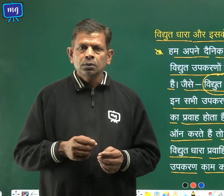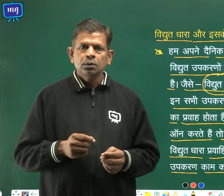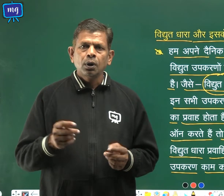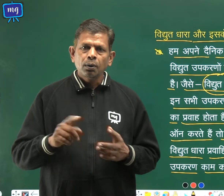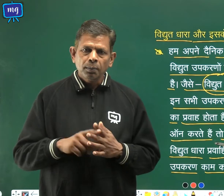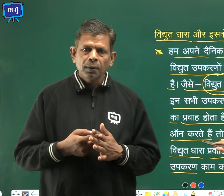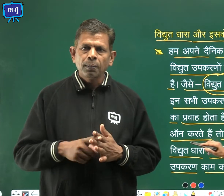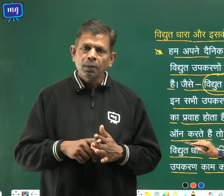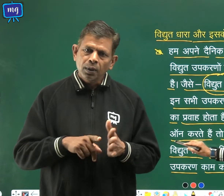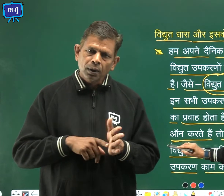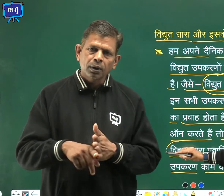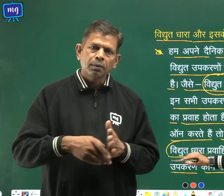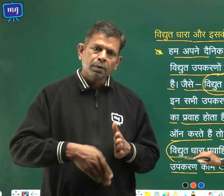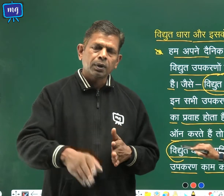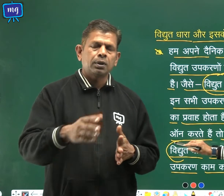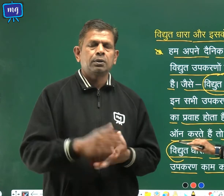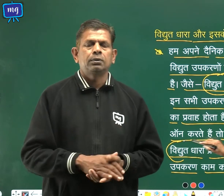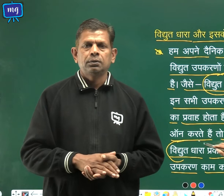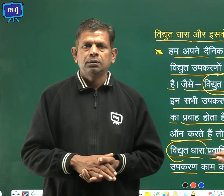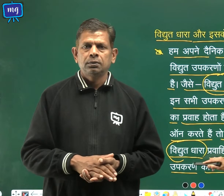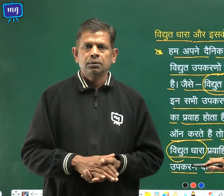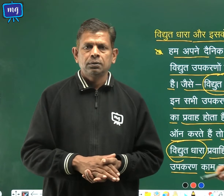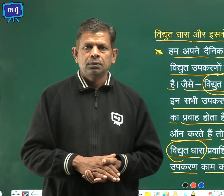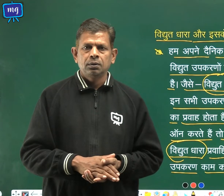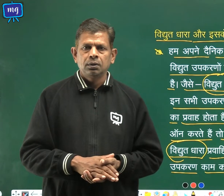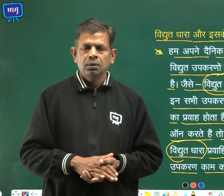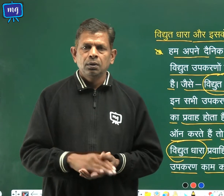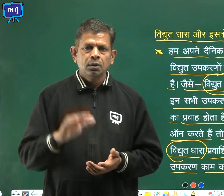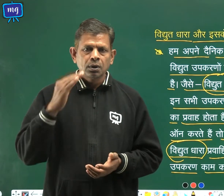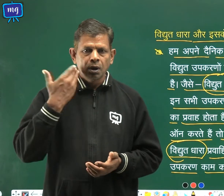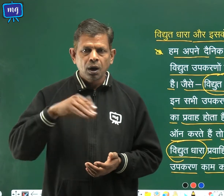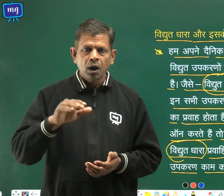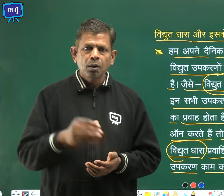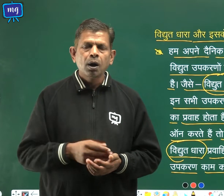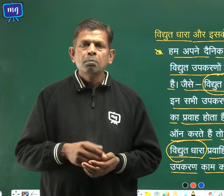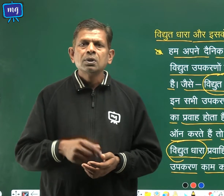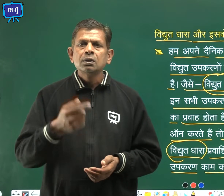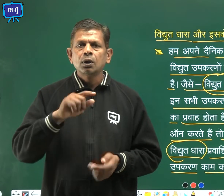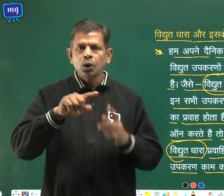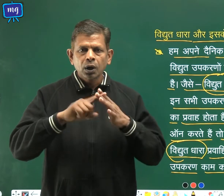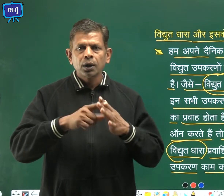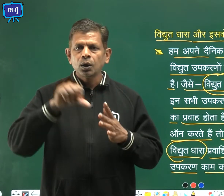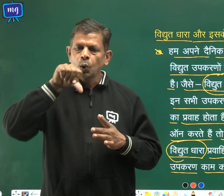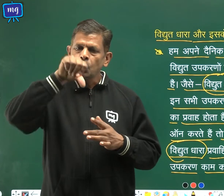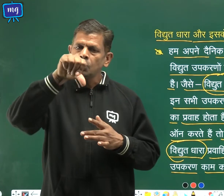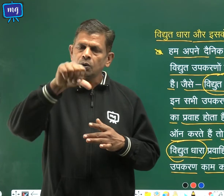के प्रवाह के कारण। जब हम स्विच ऑन करते हैं